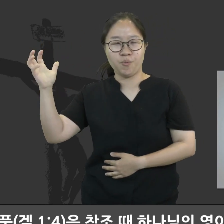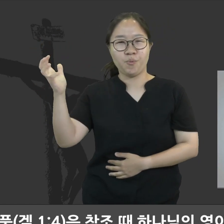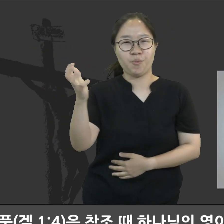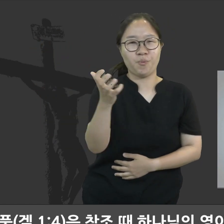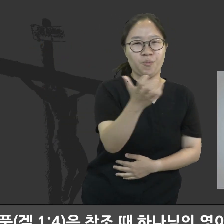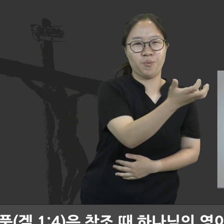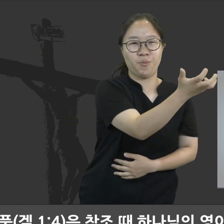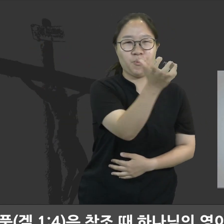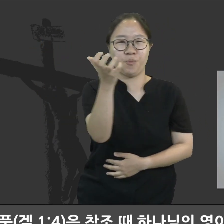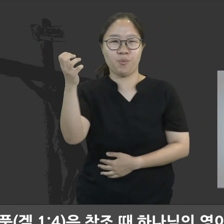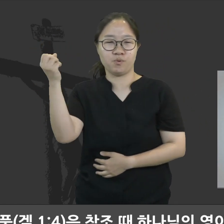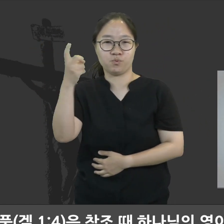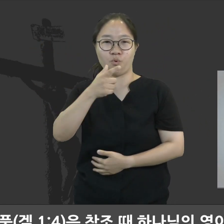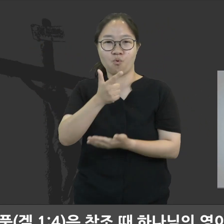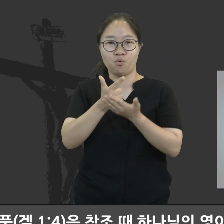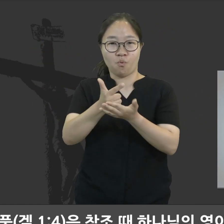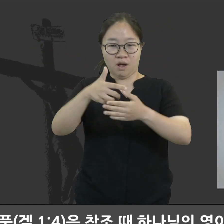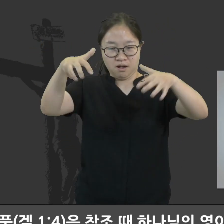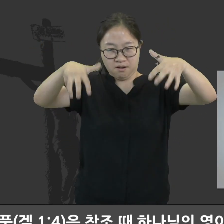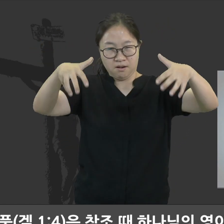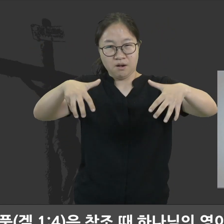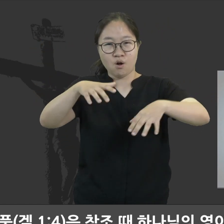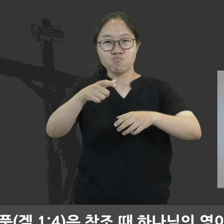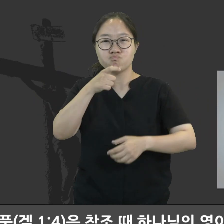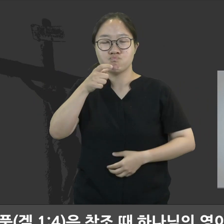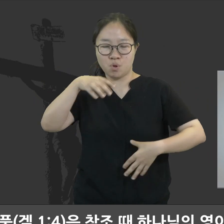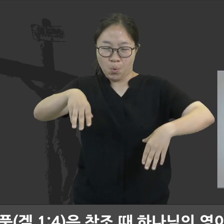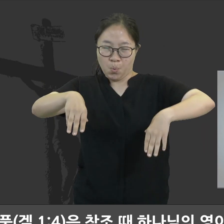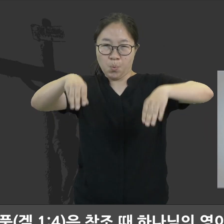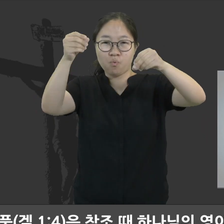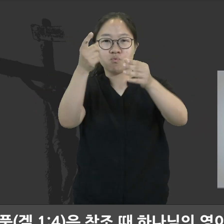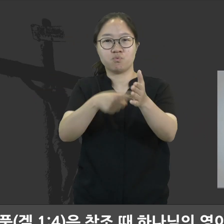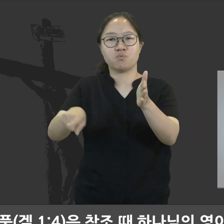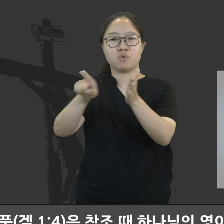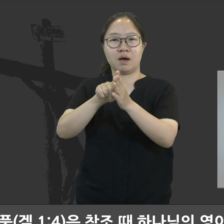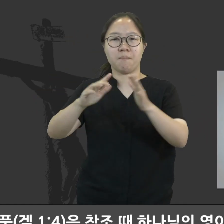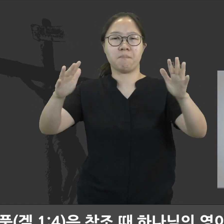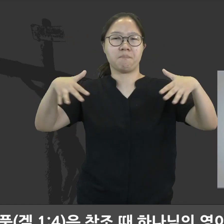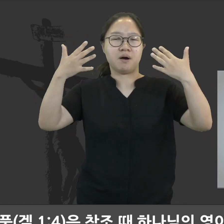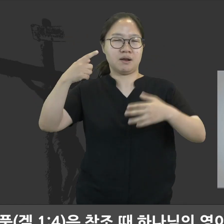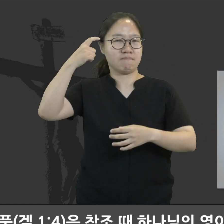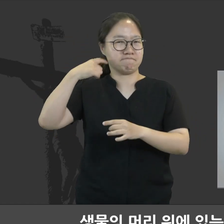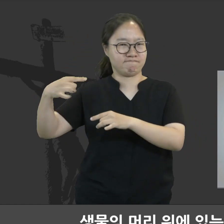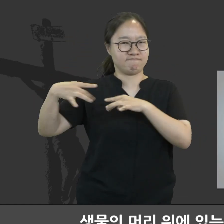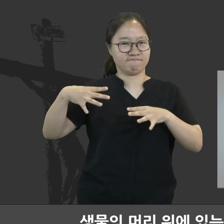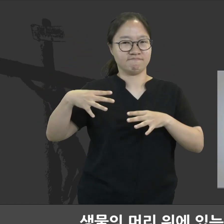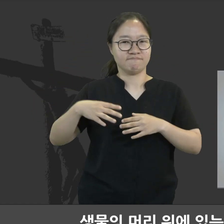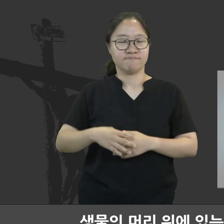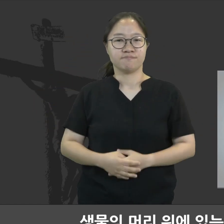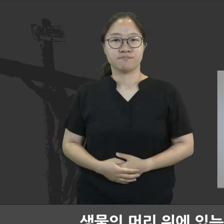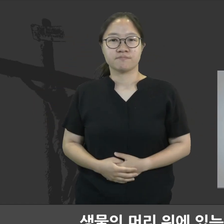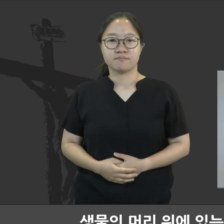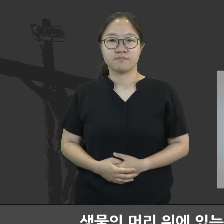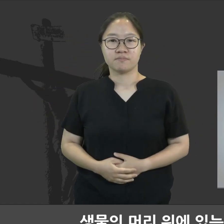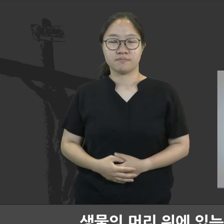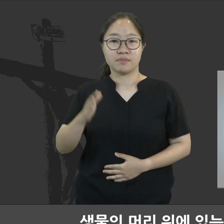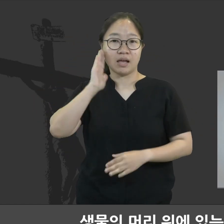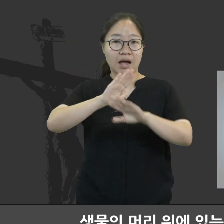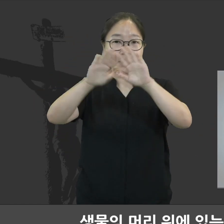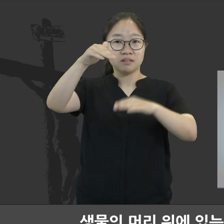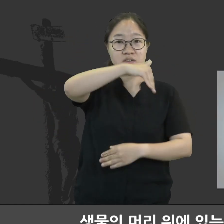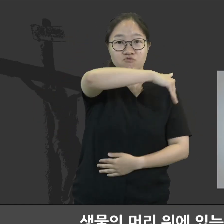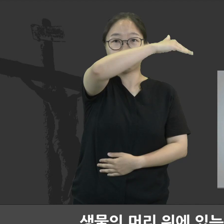운행하신 것과 노아 홍수 때 물을 말리기 위해 보내신 바람을 상기시키고, 생물의 머리 위에